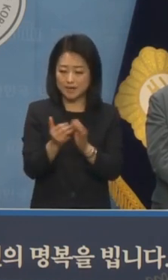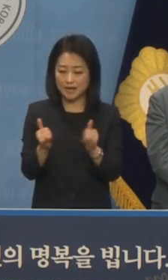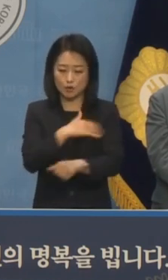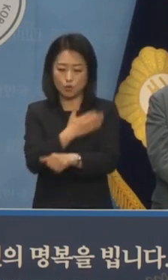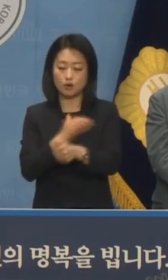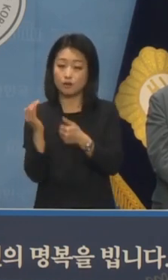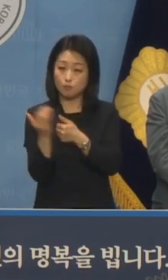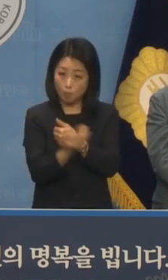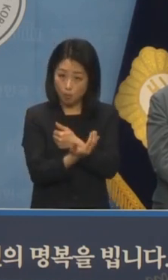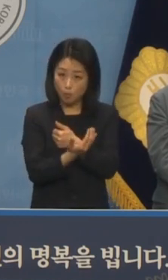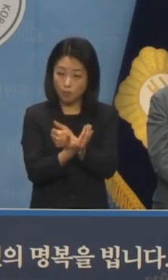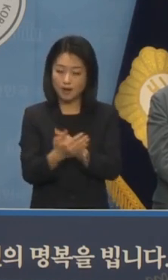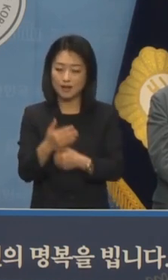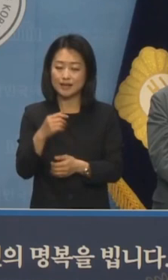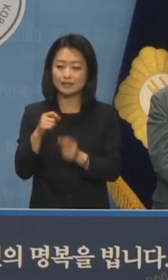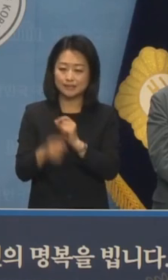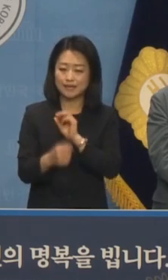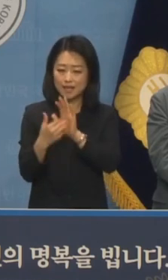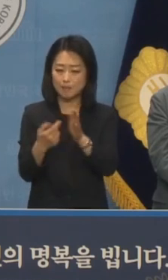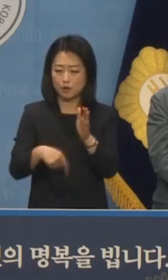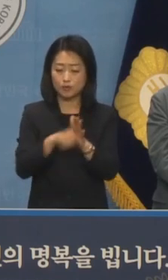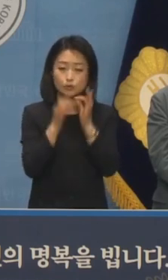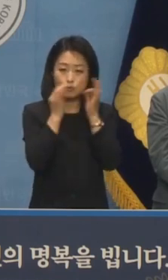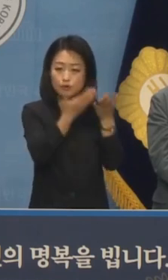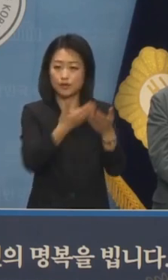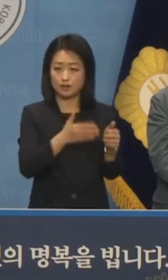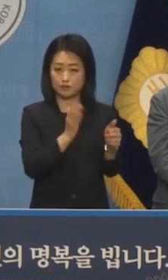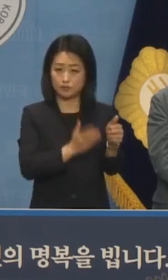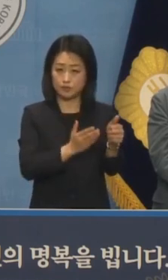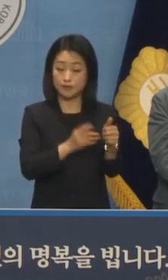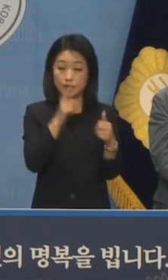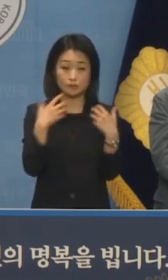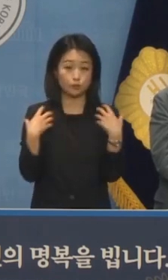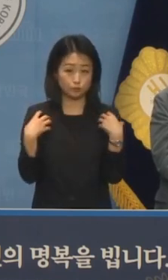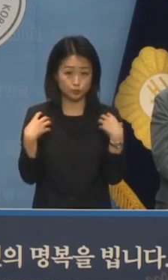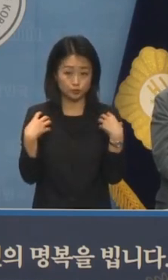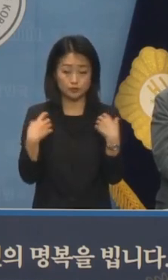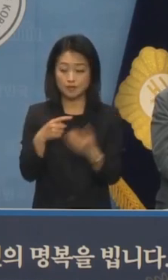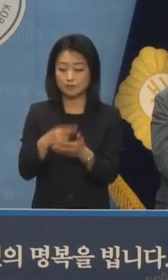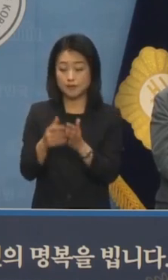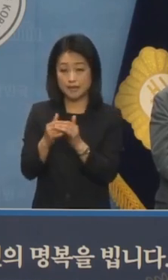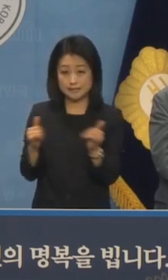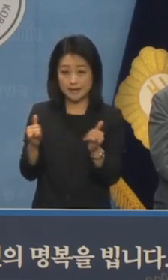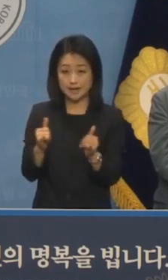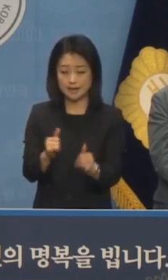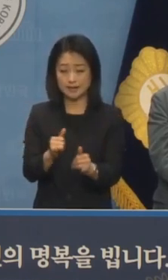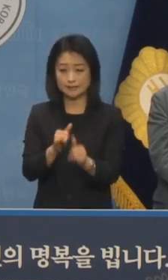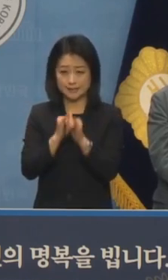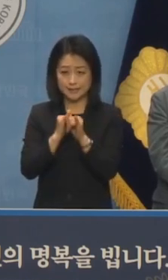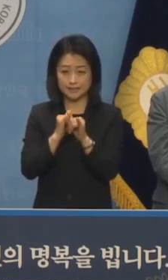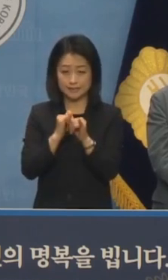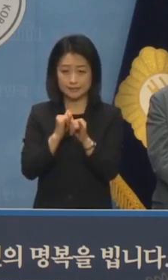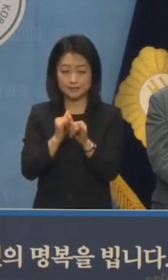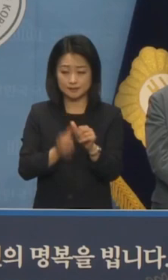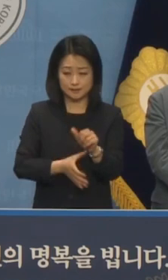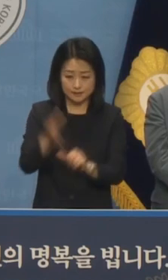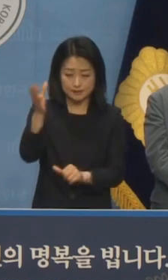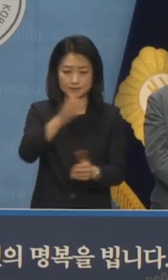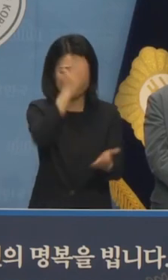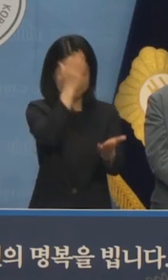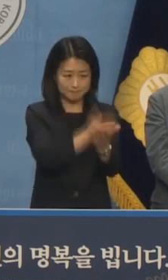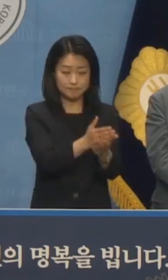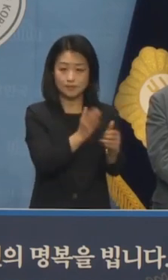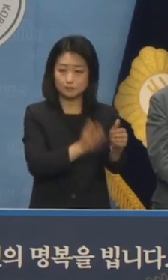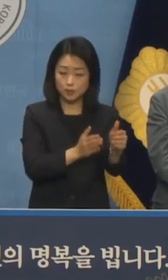나서야 합니다. 정부는 더 이상 피해자의 살인을 중단하십시오. 이상입니다.